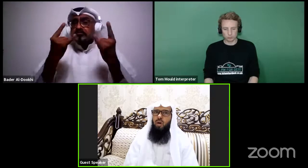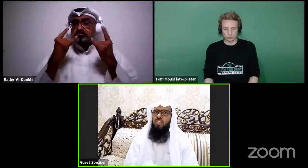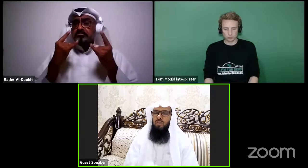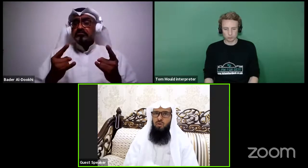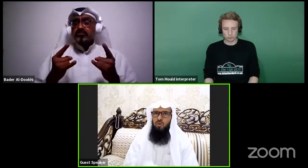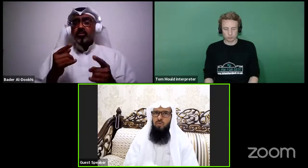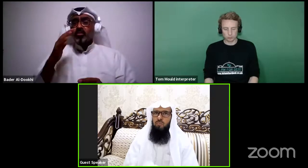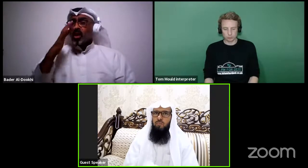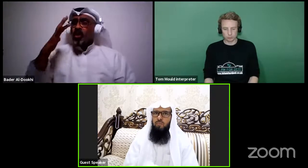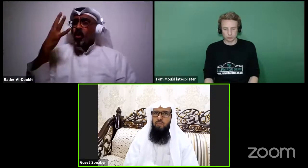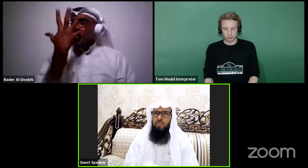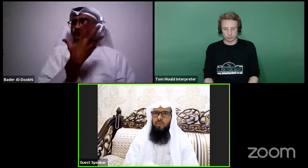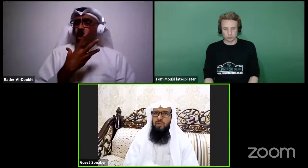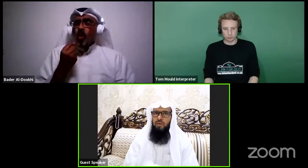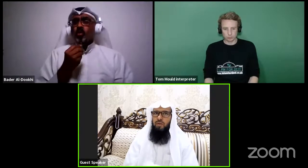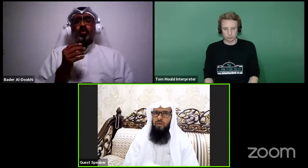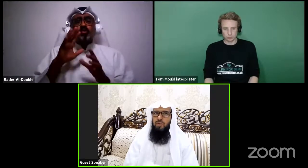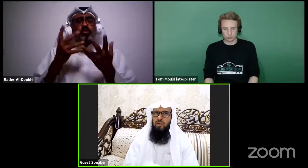وأجمله وأشمله